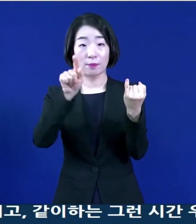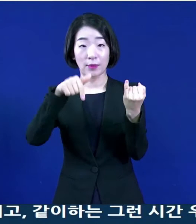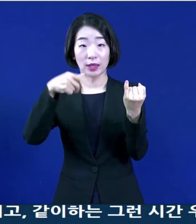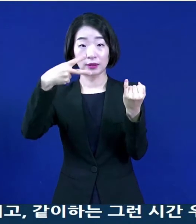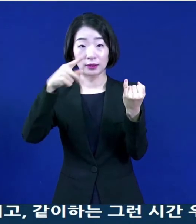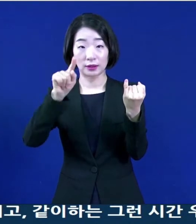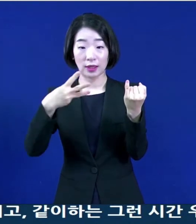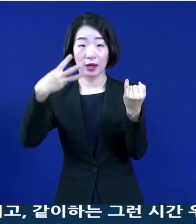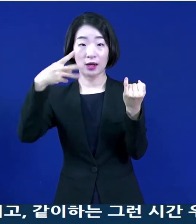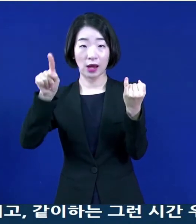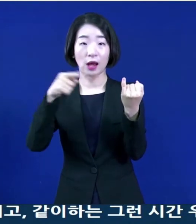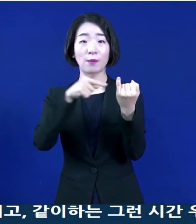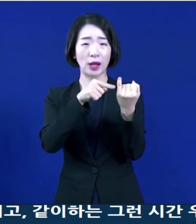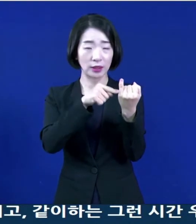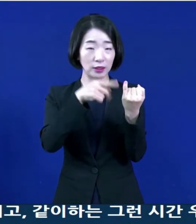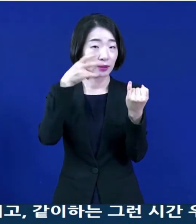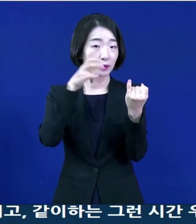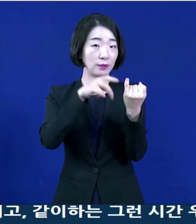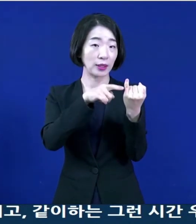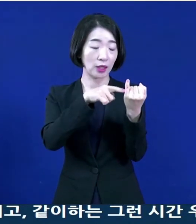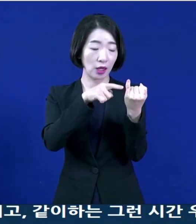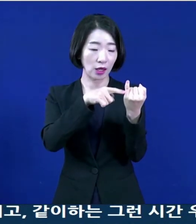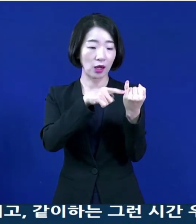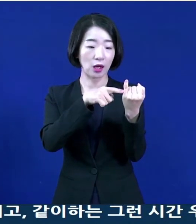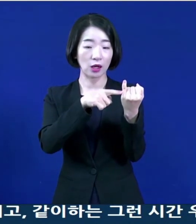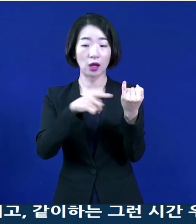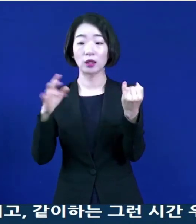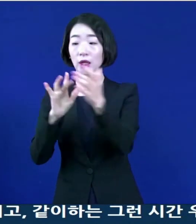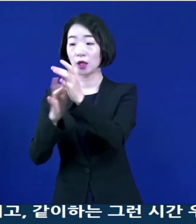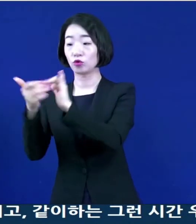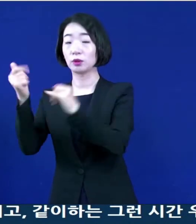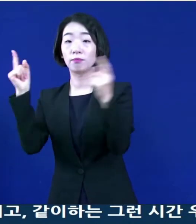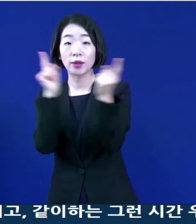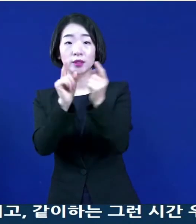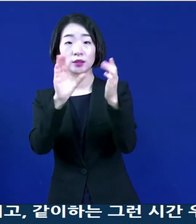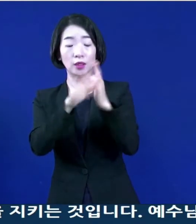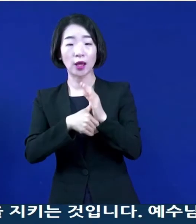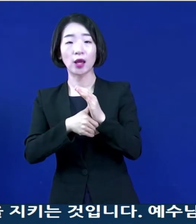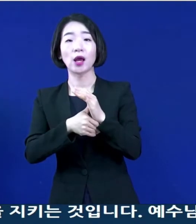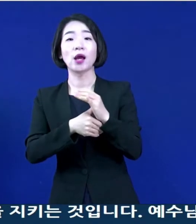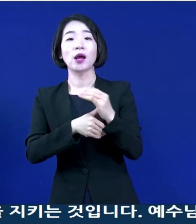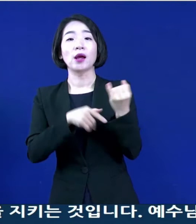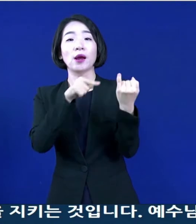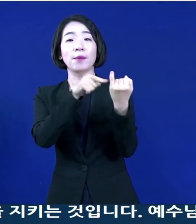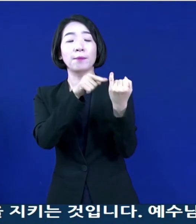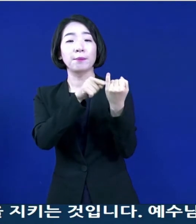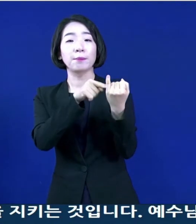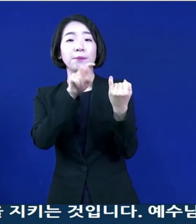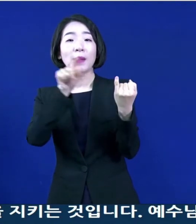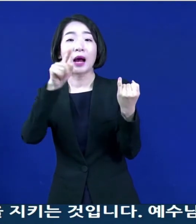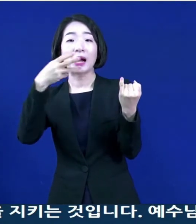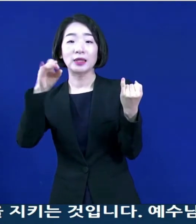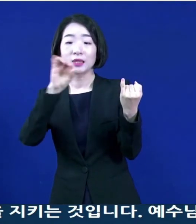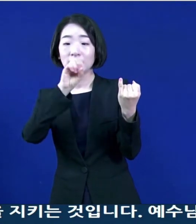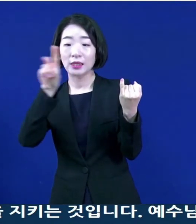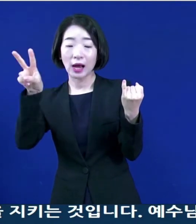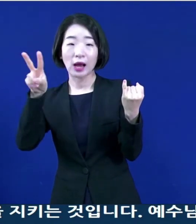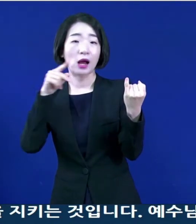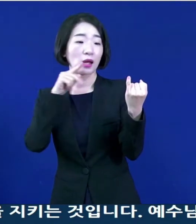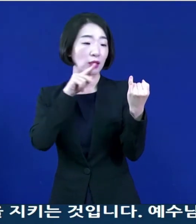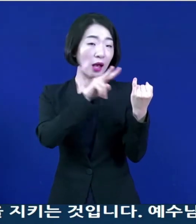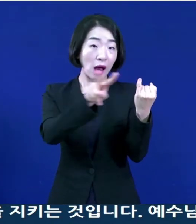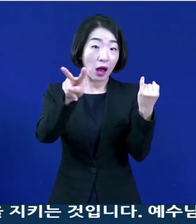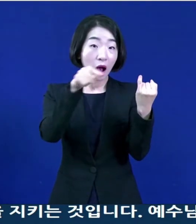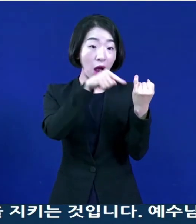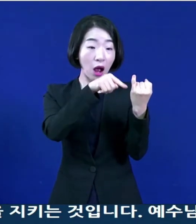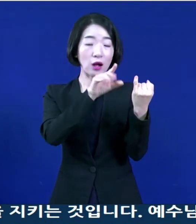알아봤습니다. 마리아야 하고 불러주니까 음성을 듣고 알아차린 거죠. 어쩌면 부활하신 예수님의 모습은 그렇지 않아도